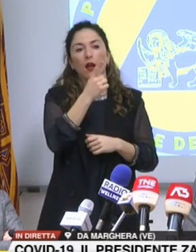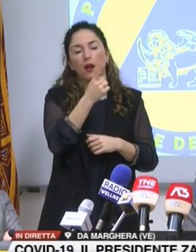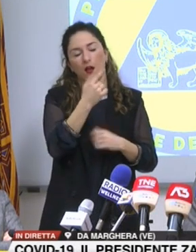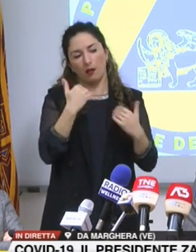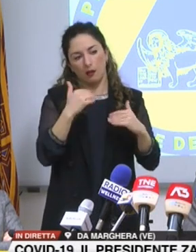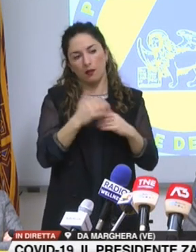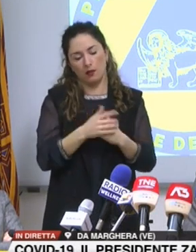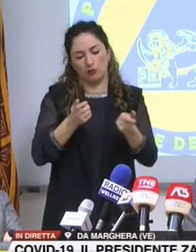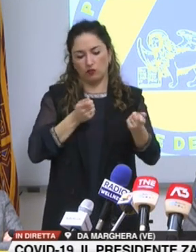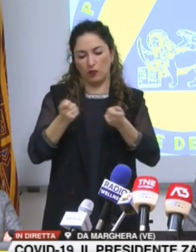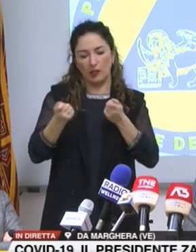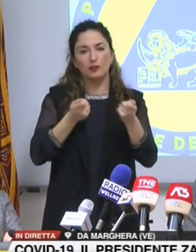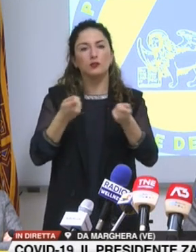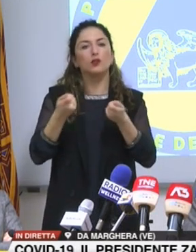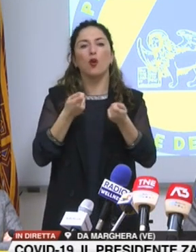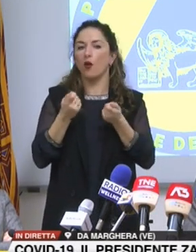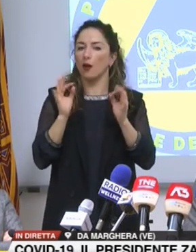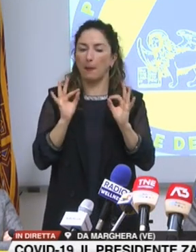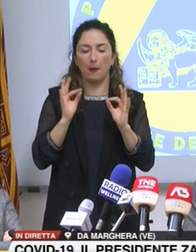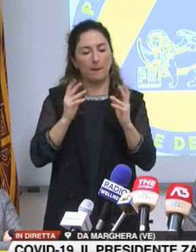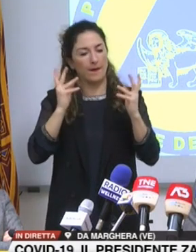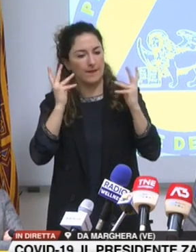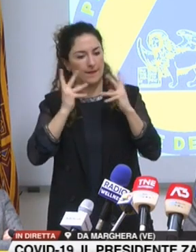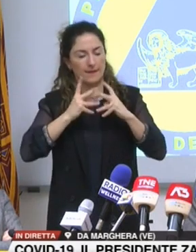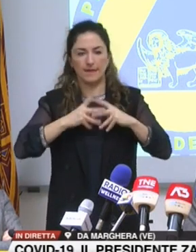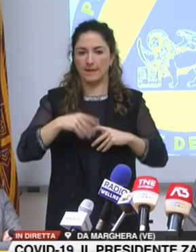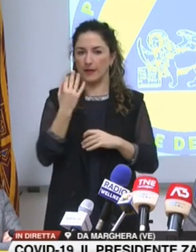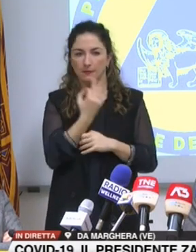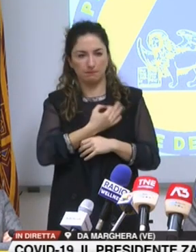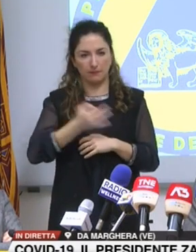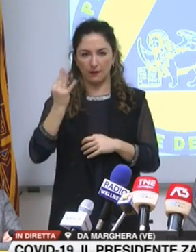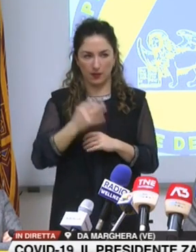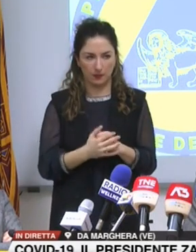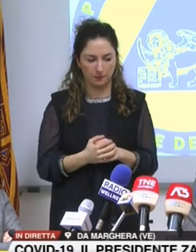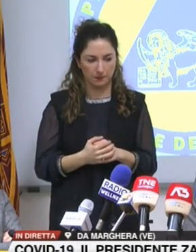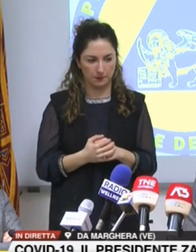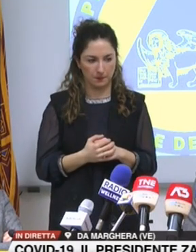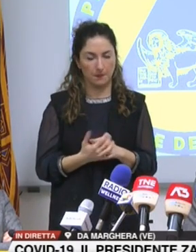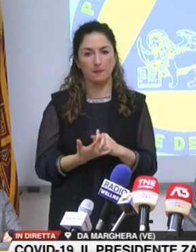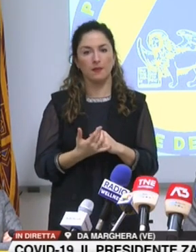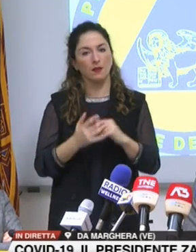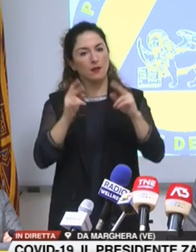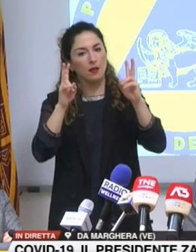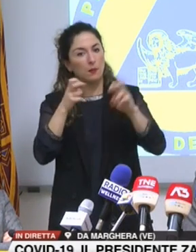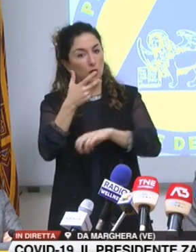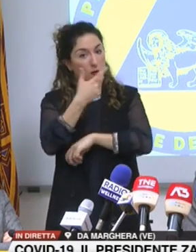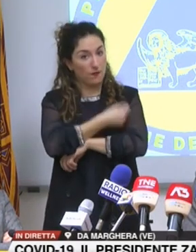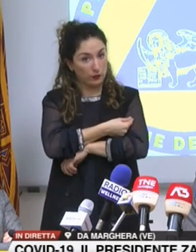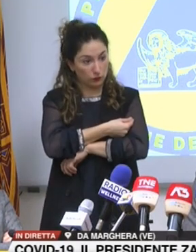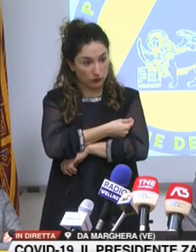di aver avuto una gestione assolutamente efficiente. E sul fronte dei vaccini